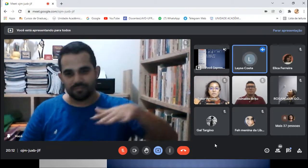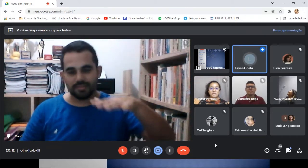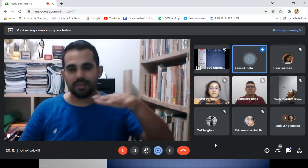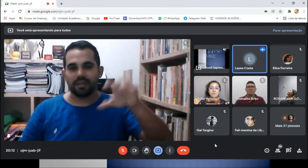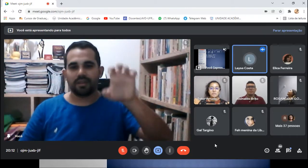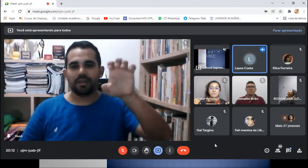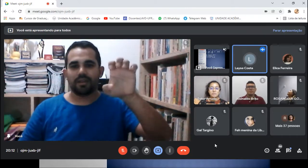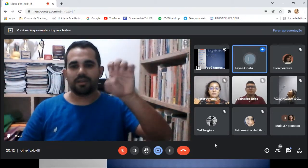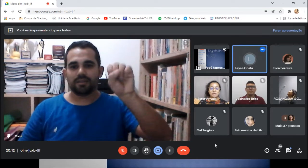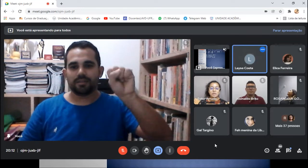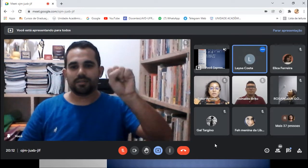espacial.